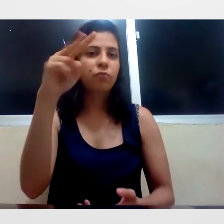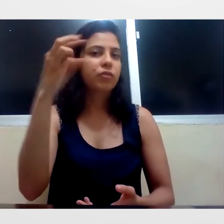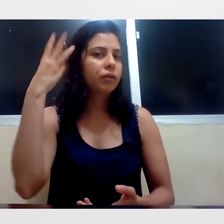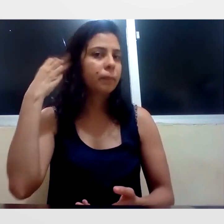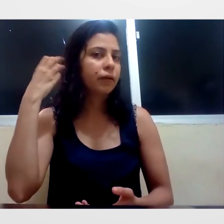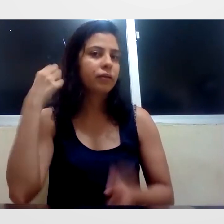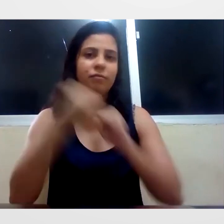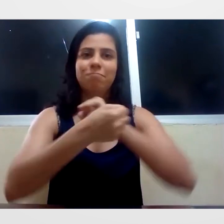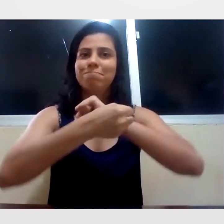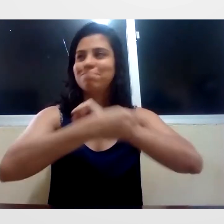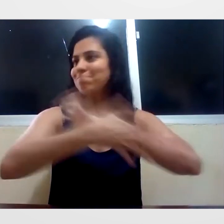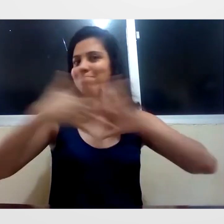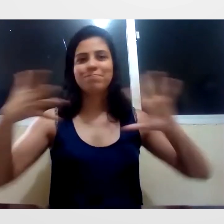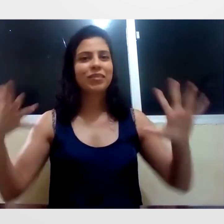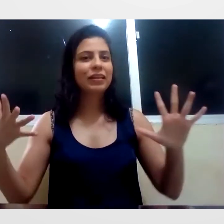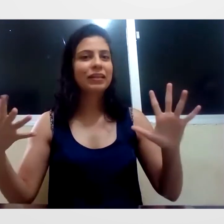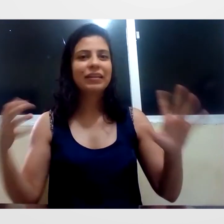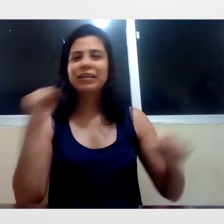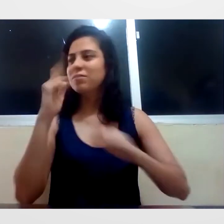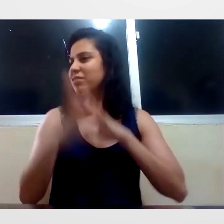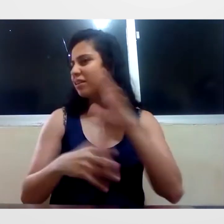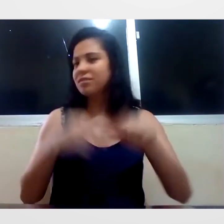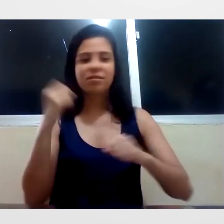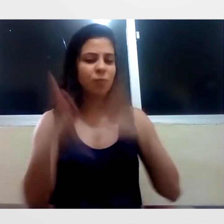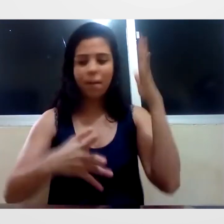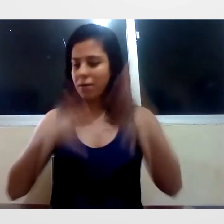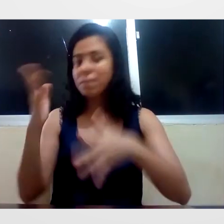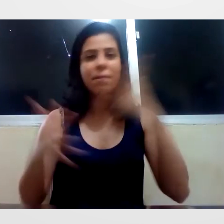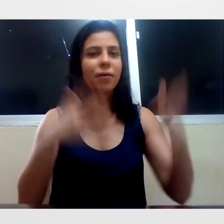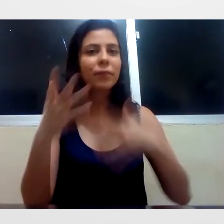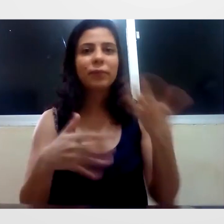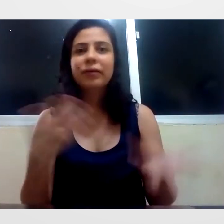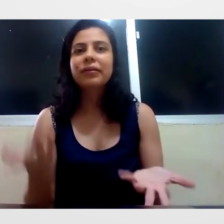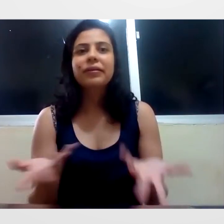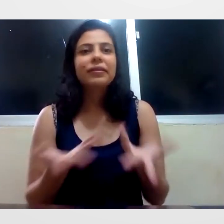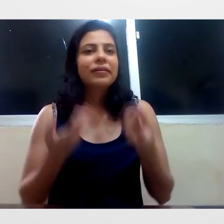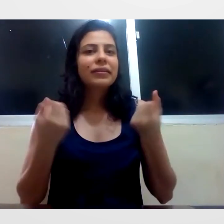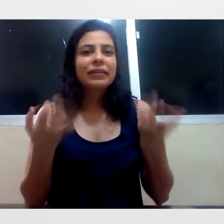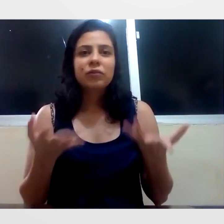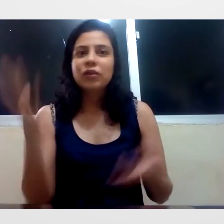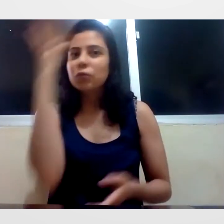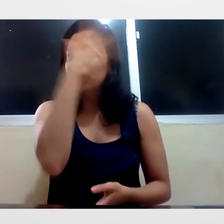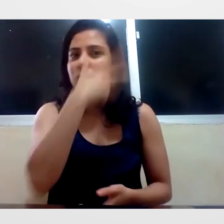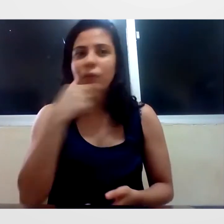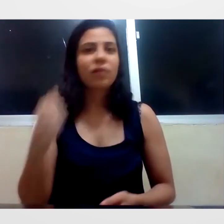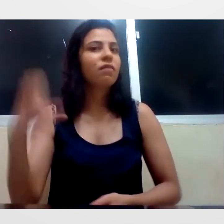aprendi. Mas então, um belo dia, eu vi a Mariana sinalizando de forma muito habilidosa, assim, a sinalização